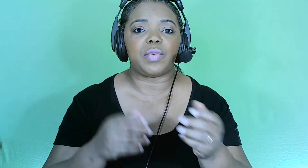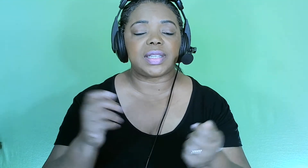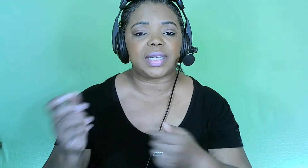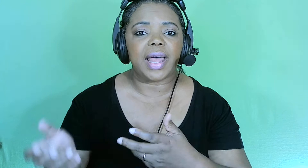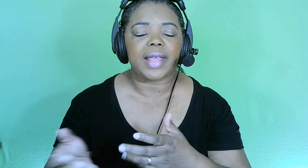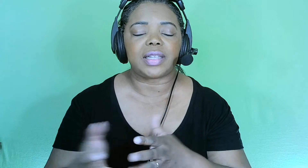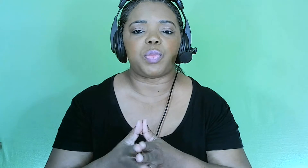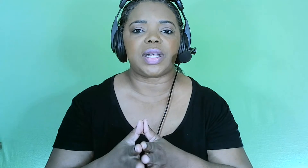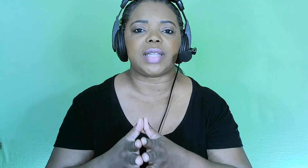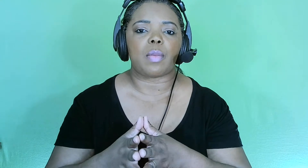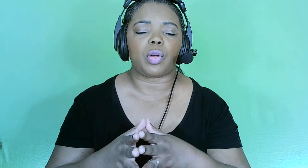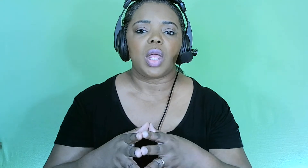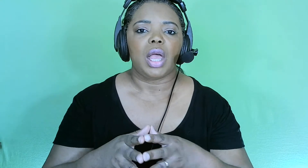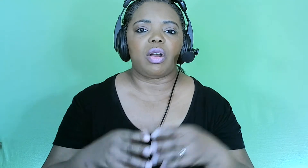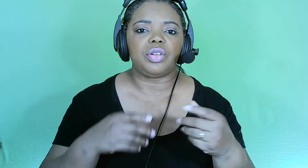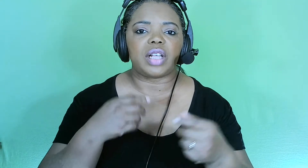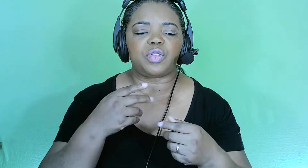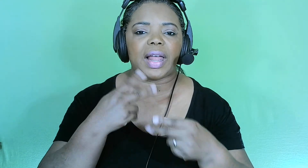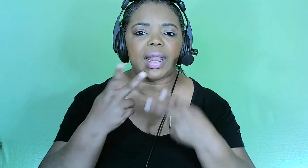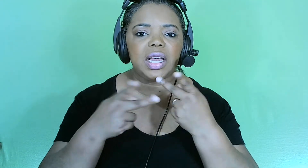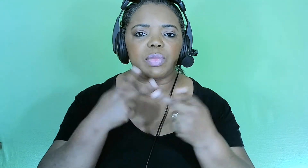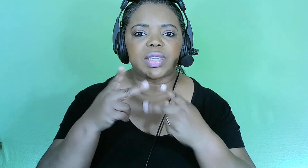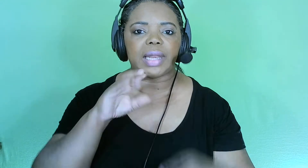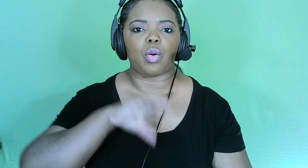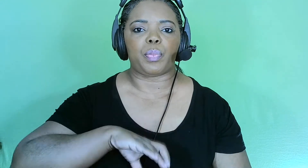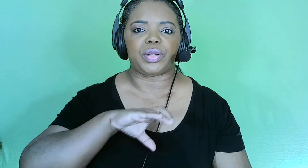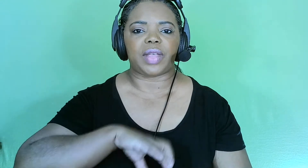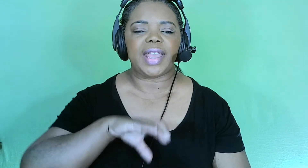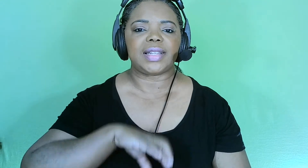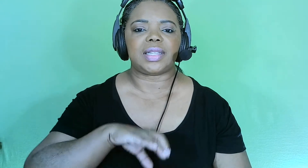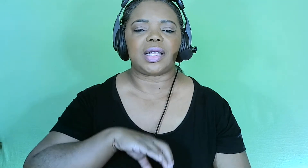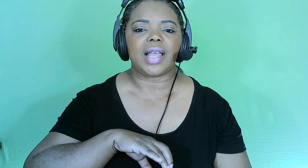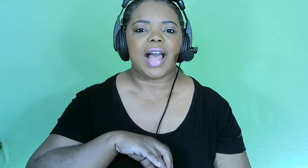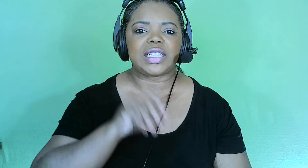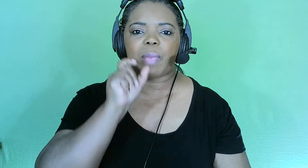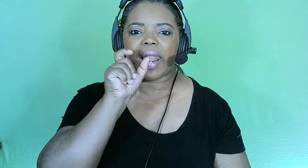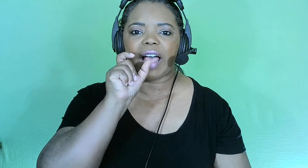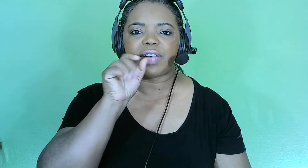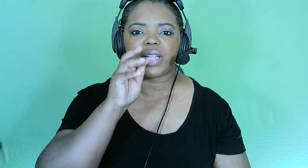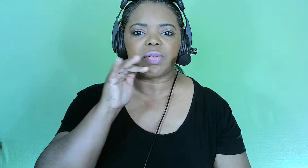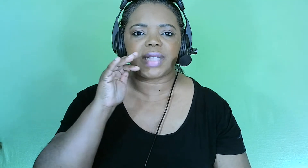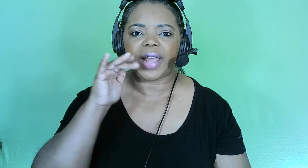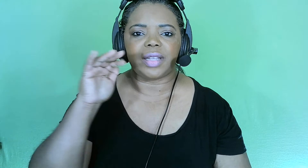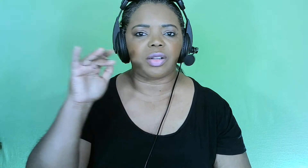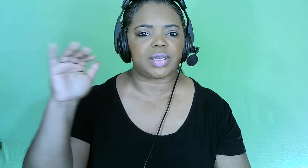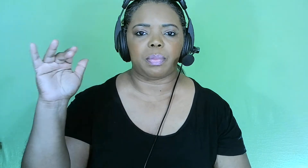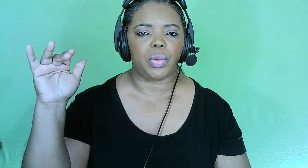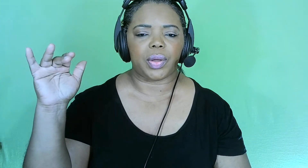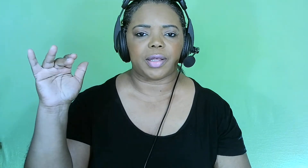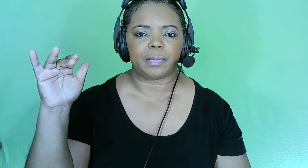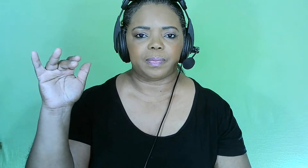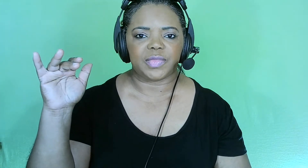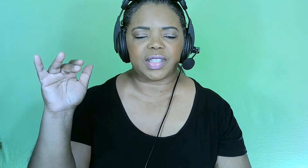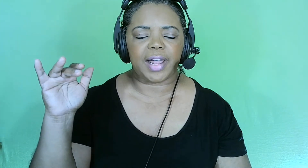de sinais. Por exemplo, quando nós falamos a língua portuguesa, as palavras não saem da nossa boca,